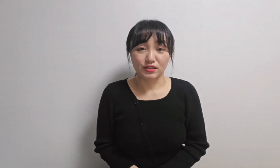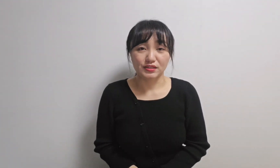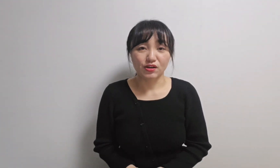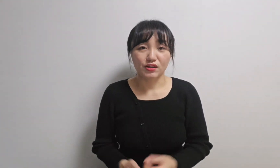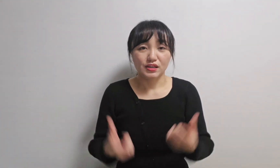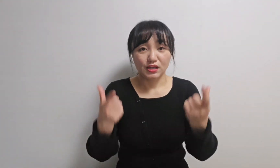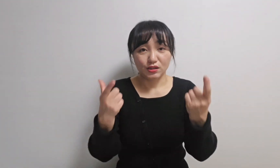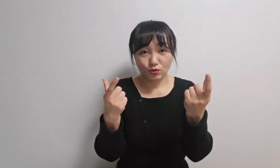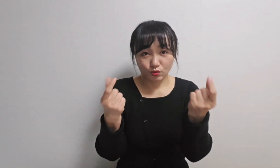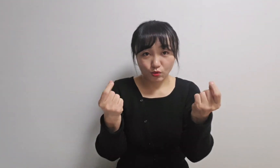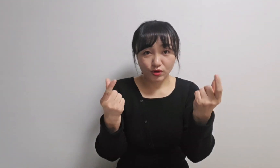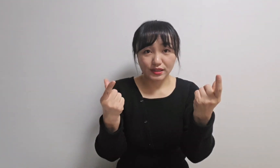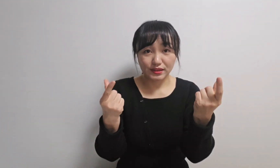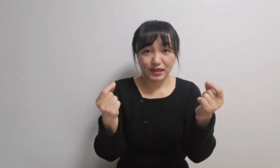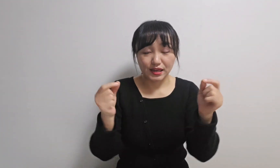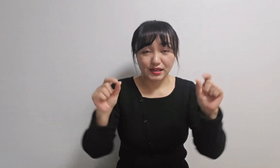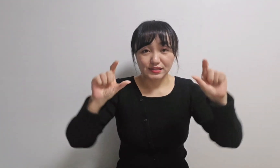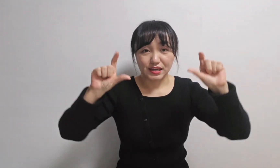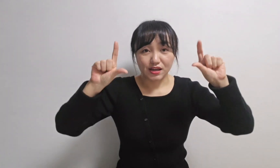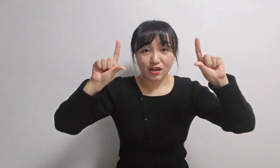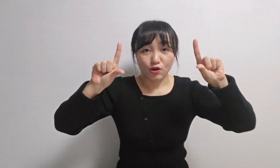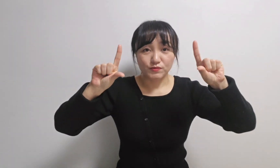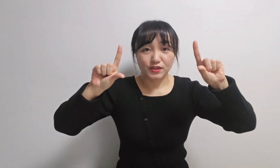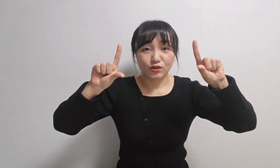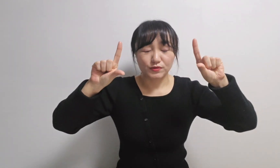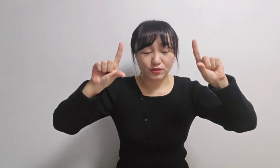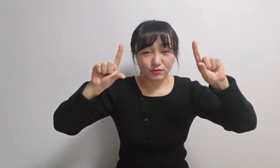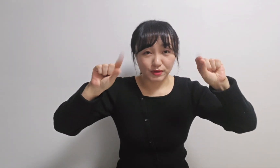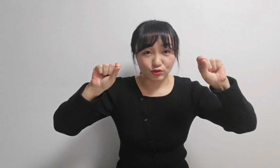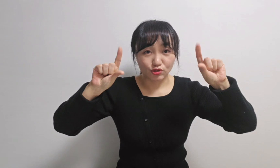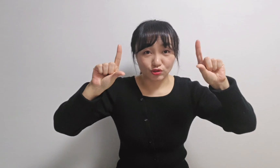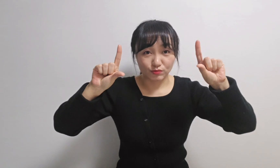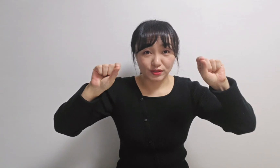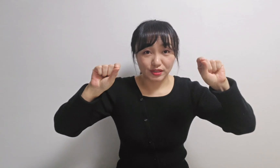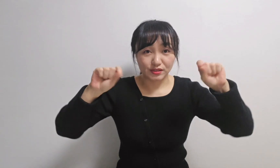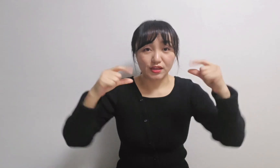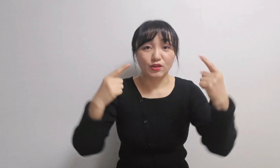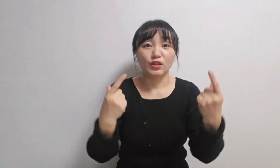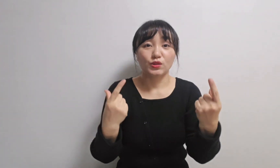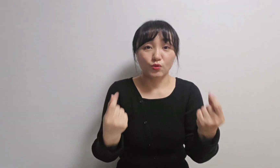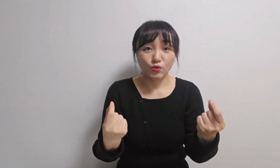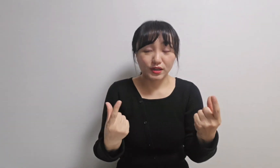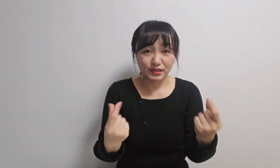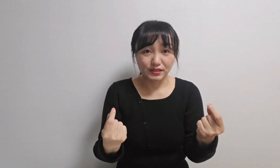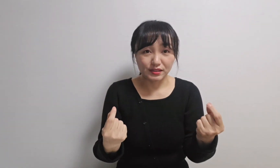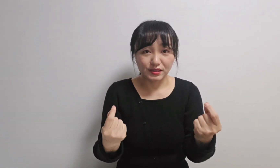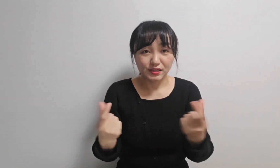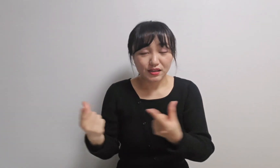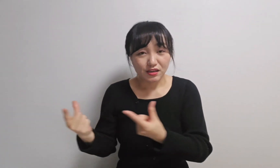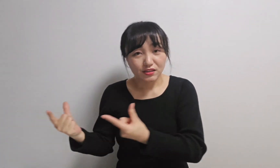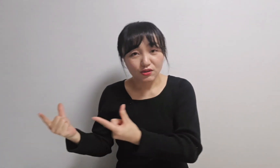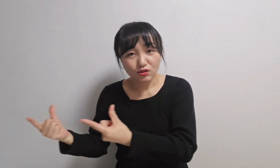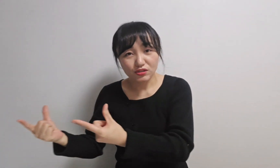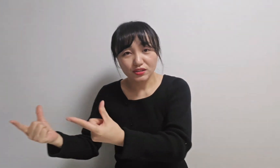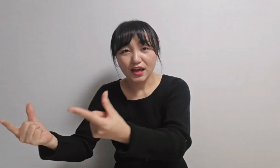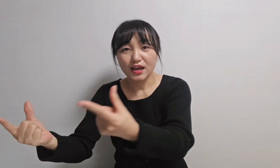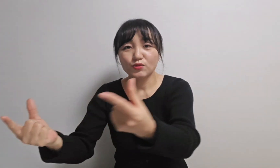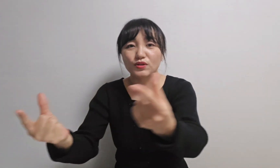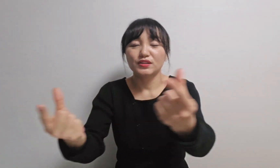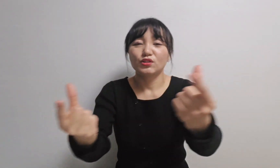그래서 똑같다. 자, 엄지와 검지를 마주쳐 주시면 되는데 이렇게 똑같다를 여기서 다 이것도